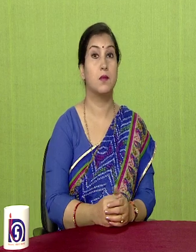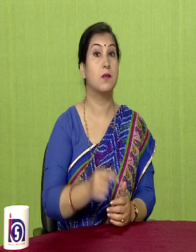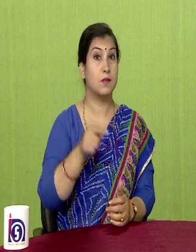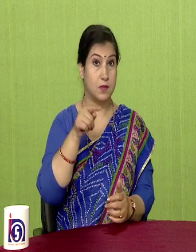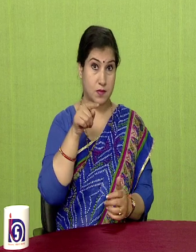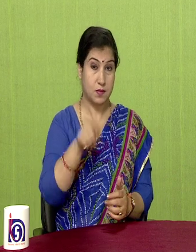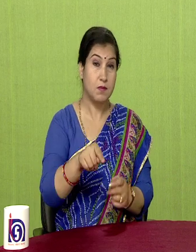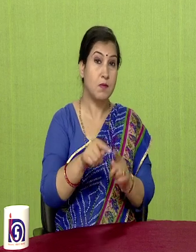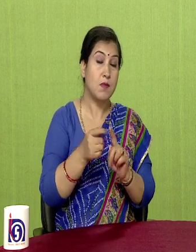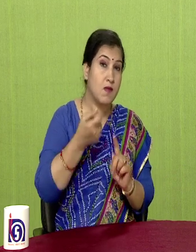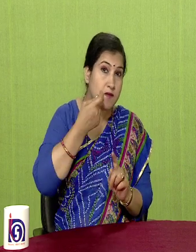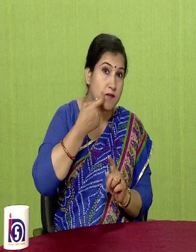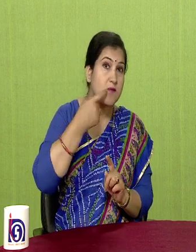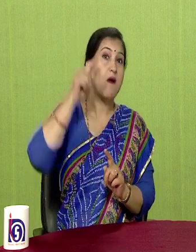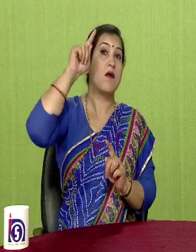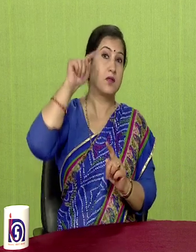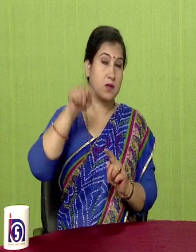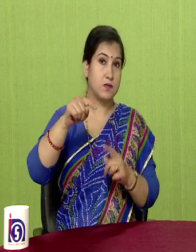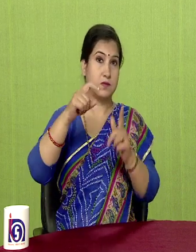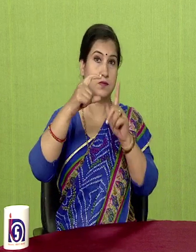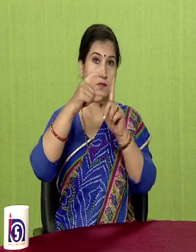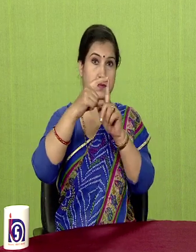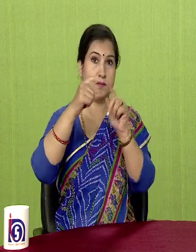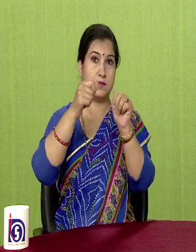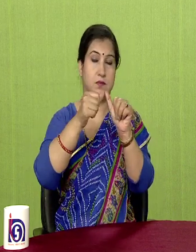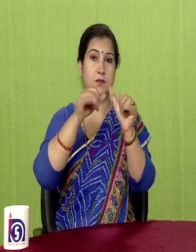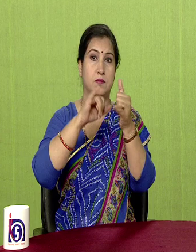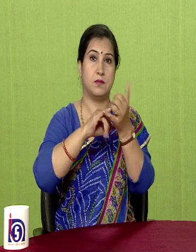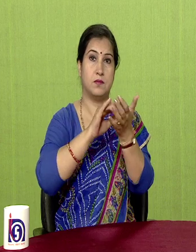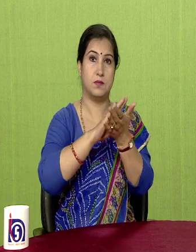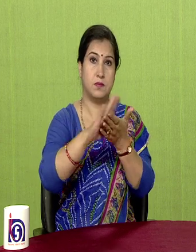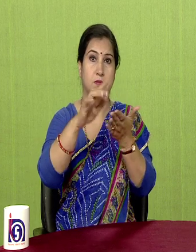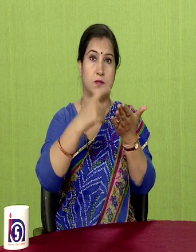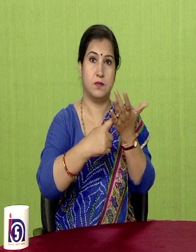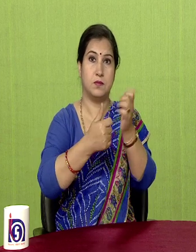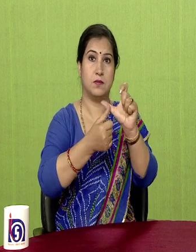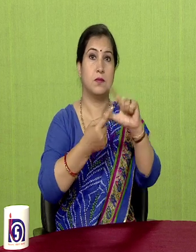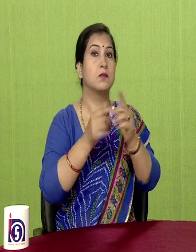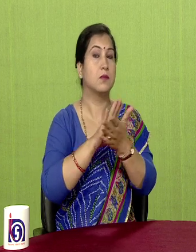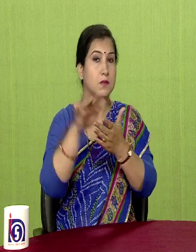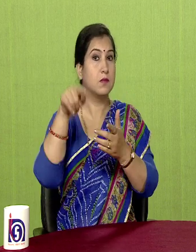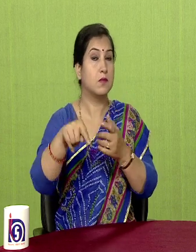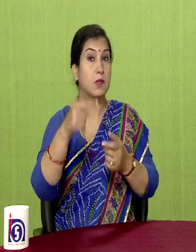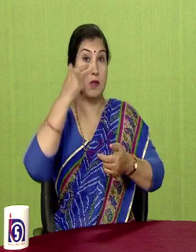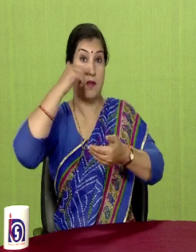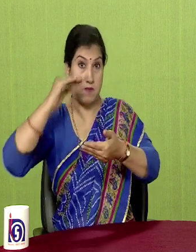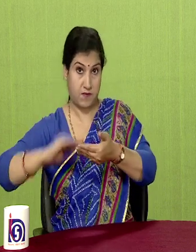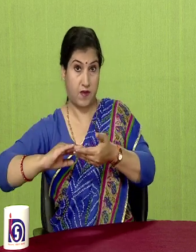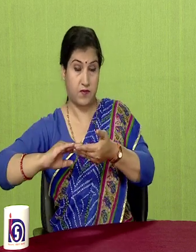कैकेयी ने राजा दशरथ से राम के लिए वनवास और भरत के लिए राज्याभिषेक का वरदान मांगा